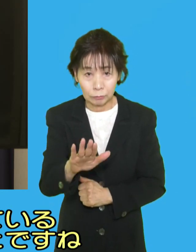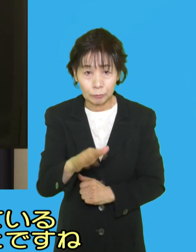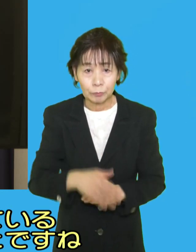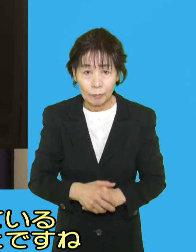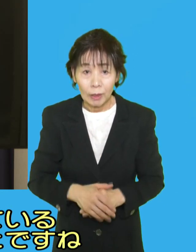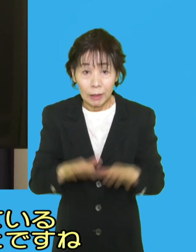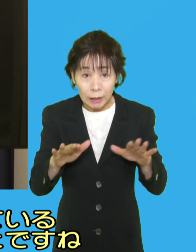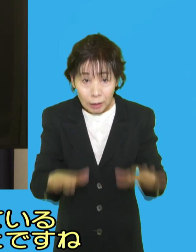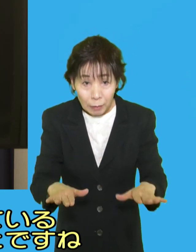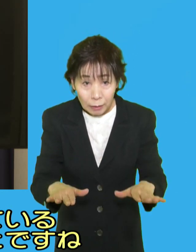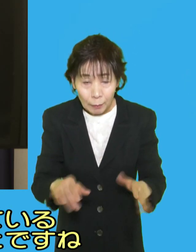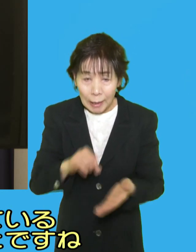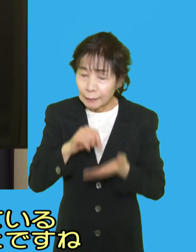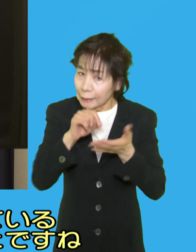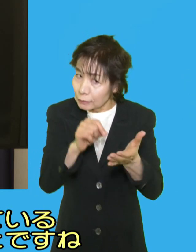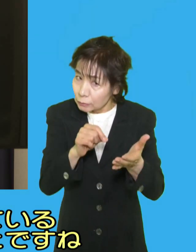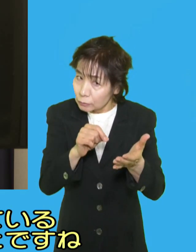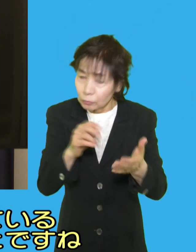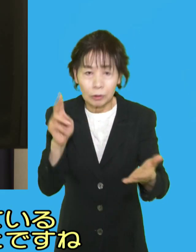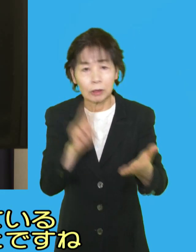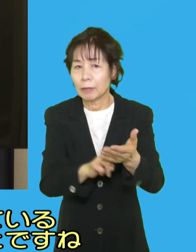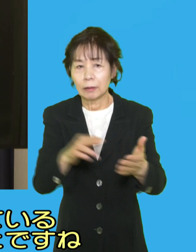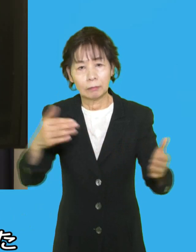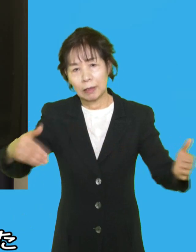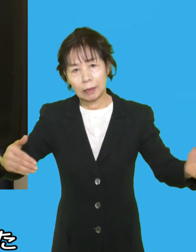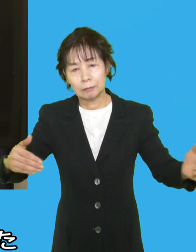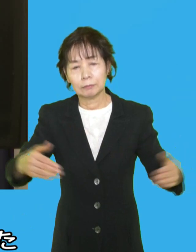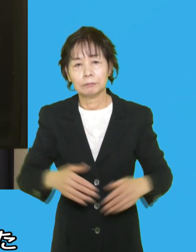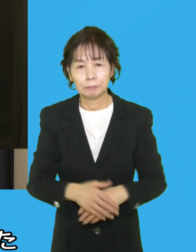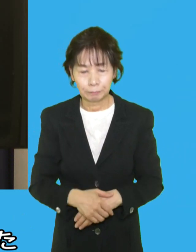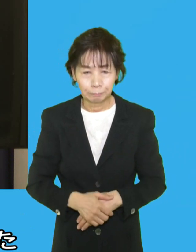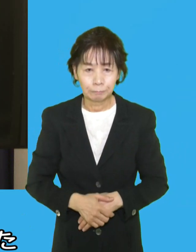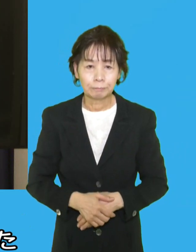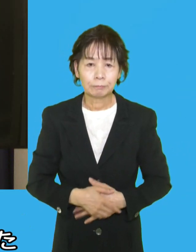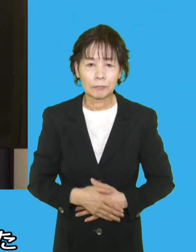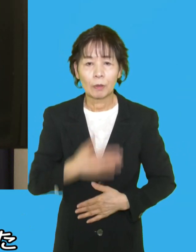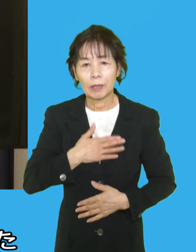うん、今の時点でも出すと決めているわけではないということですね。 わかりました。